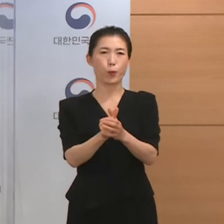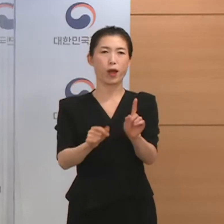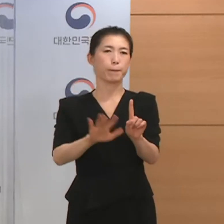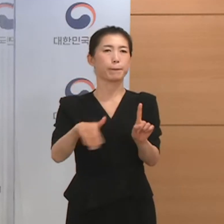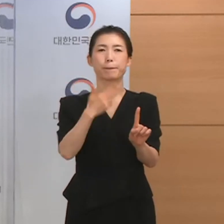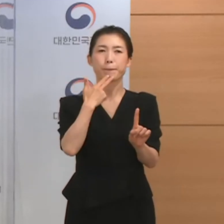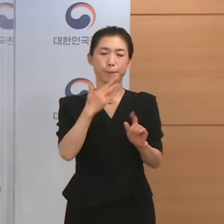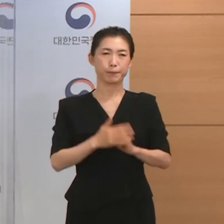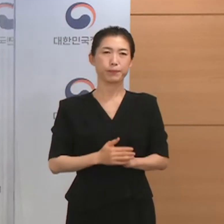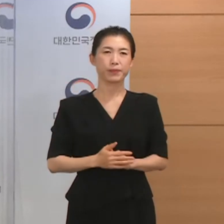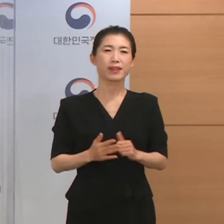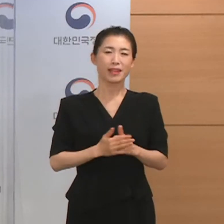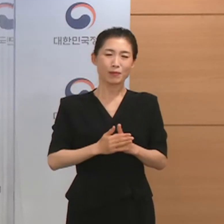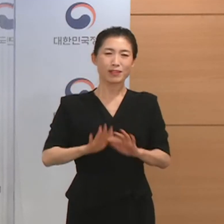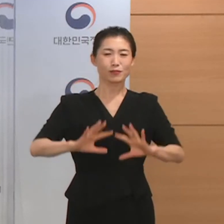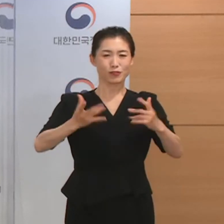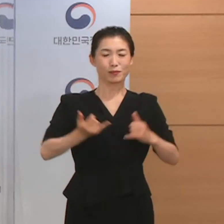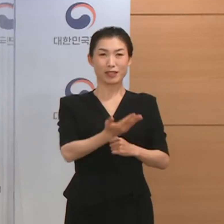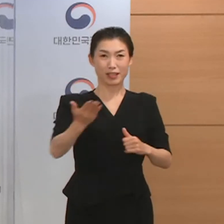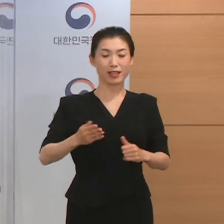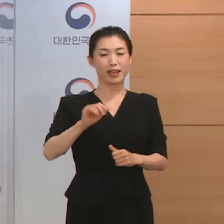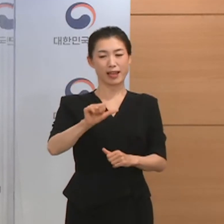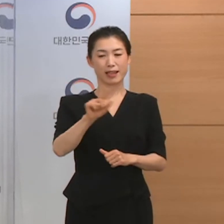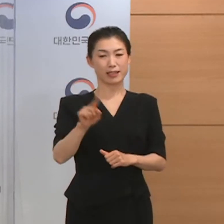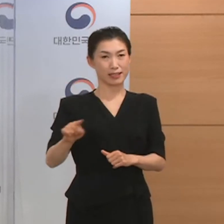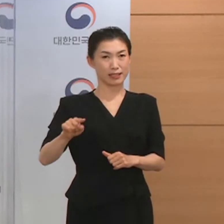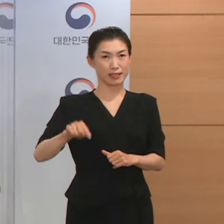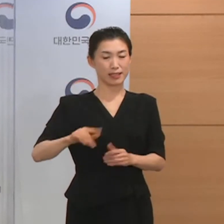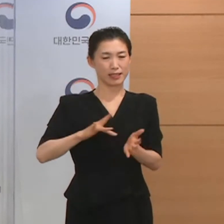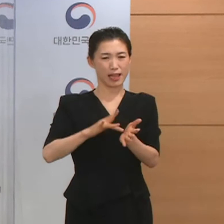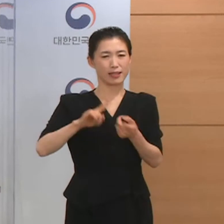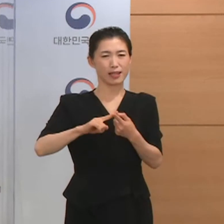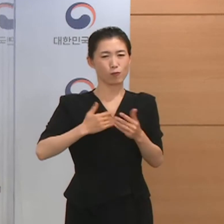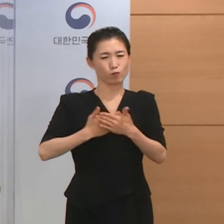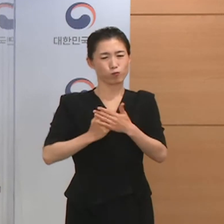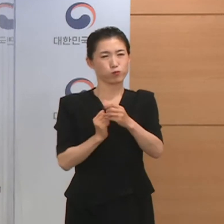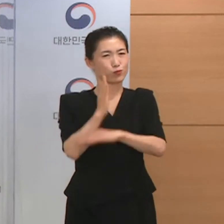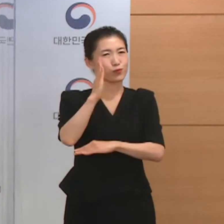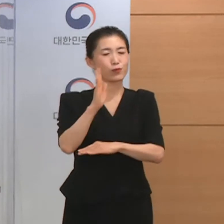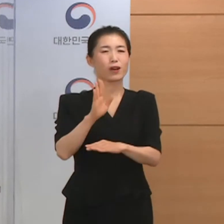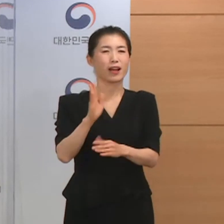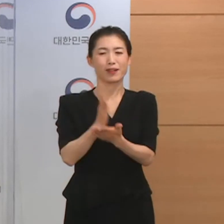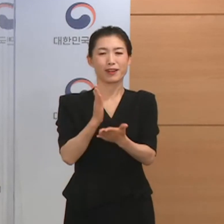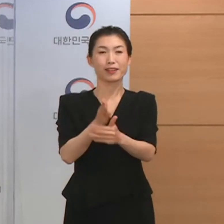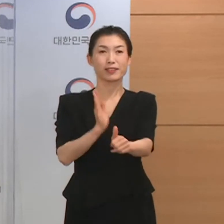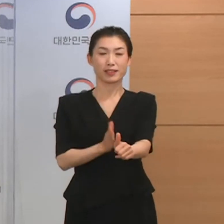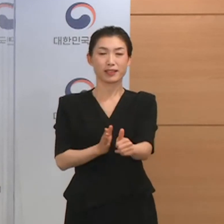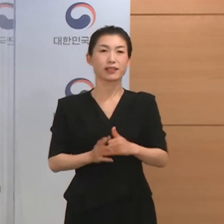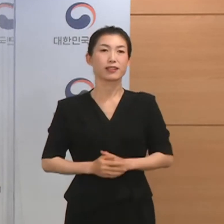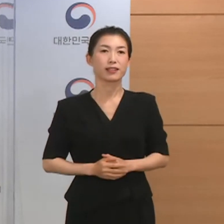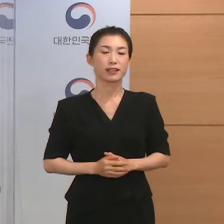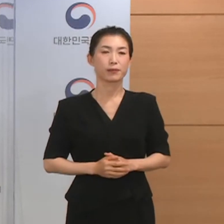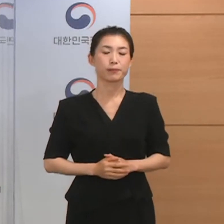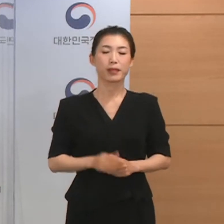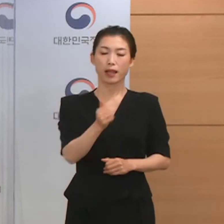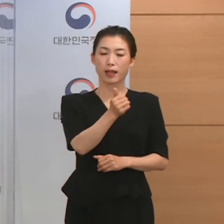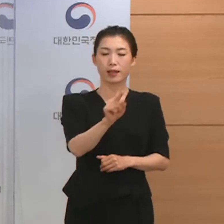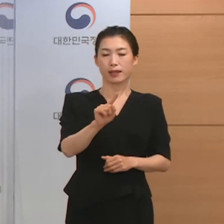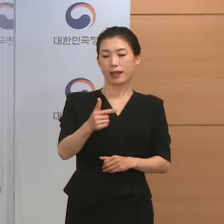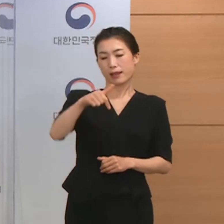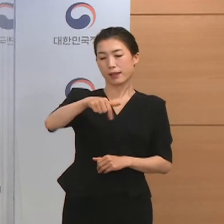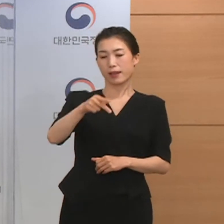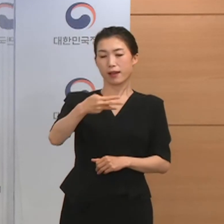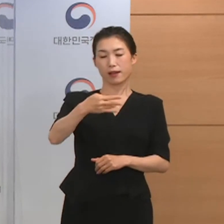대해서 좀 과도하게 퍼져 있는 불안감들은 최소화하기 위해서 노력하겠습니다. 한겨레신문 서혜미 기자님